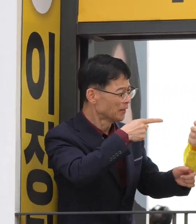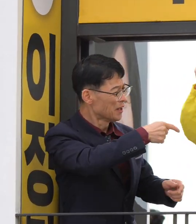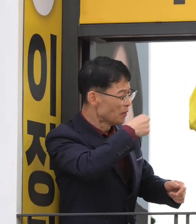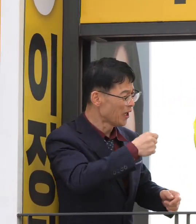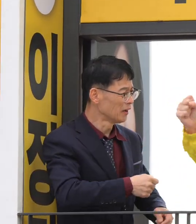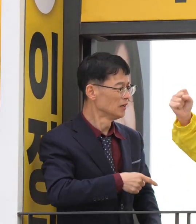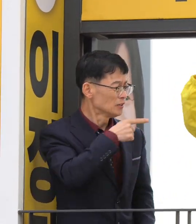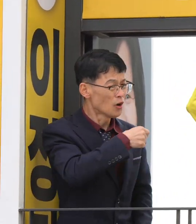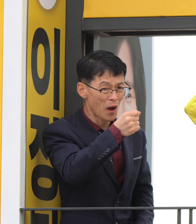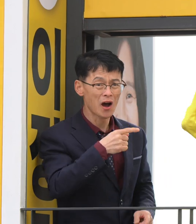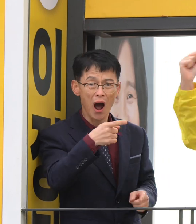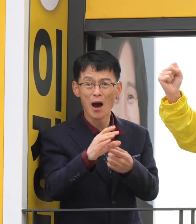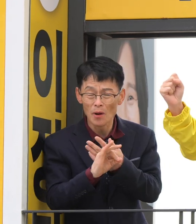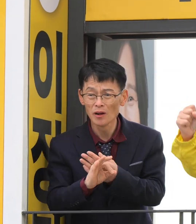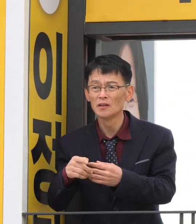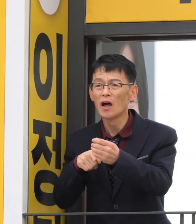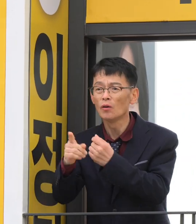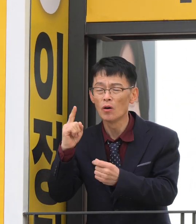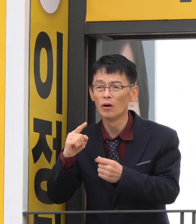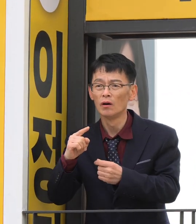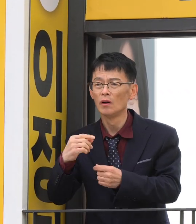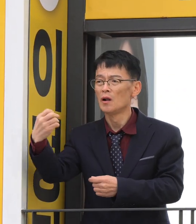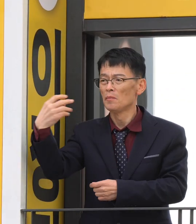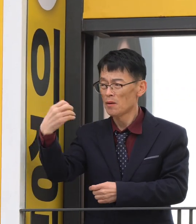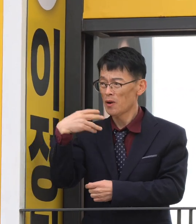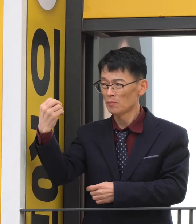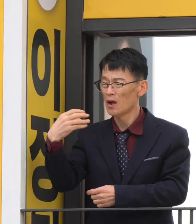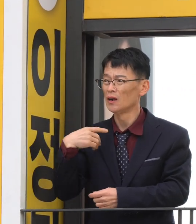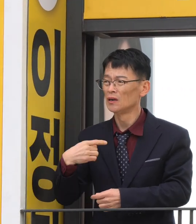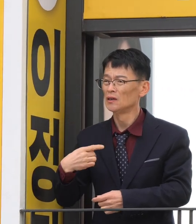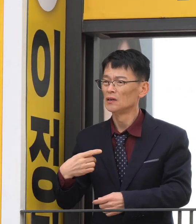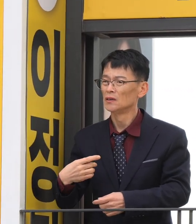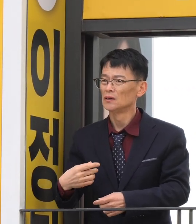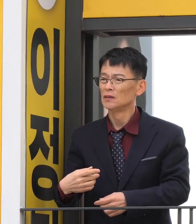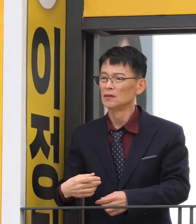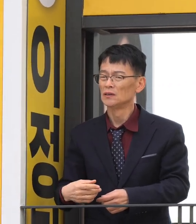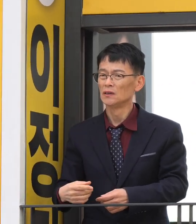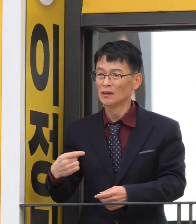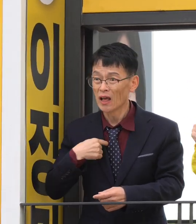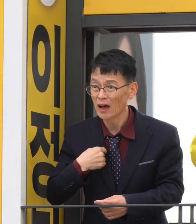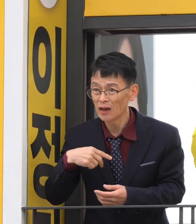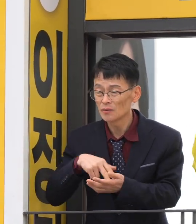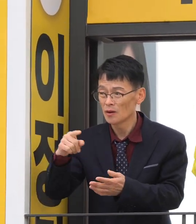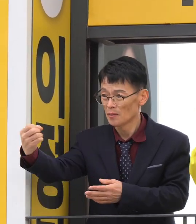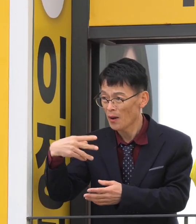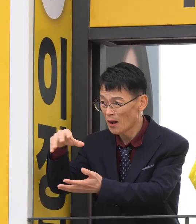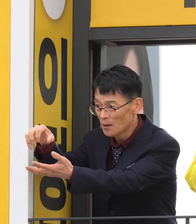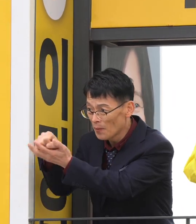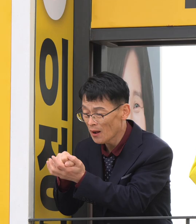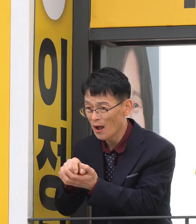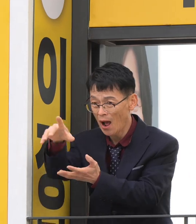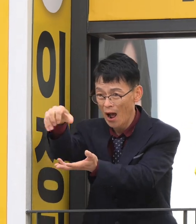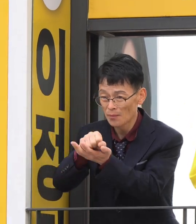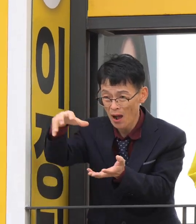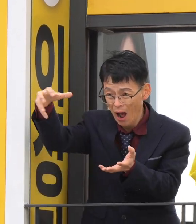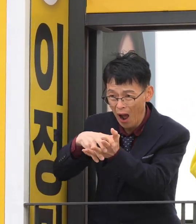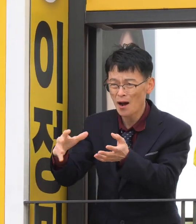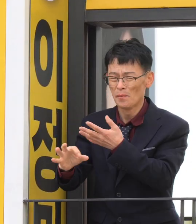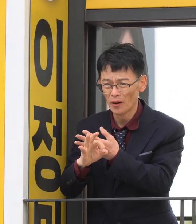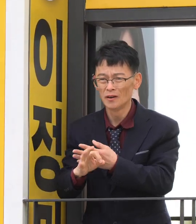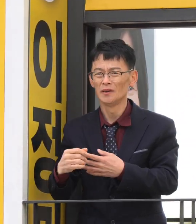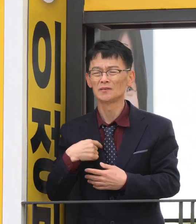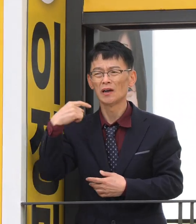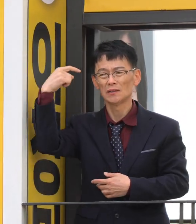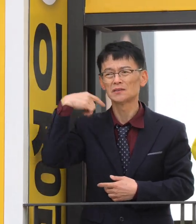되는데 그렇게 돼야만 하는데 이렇게 저에게 얘기해 주셨습니다. 저는 그 마음이 하나로 모여지는